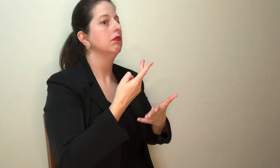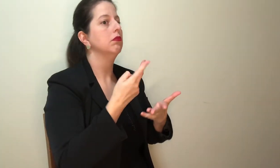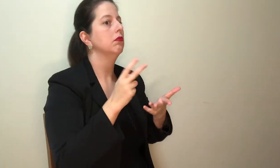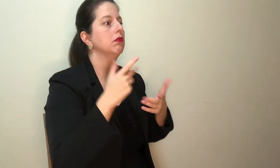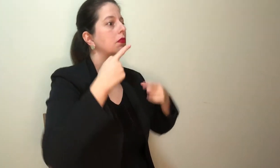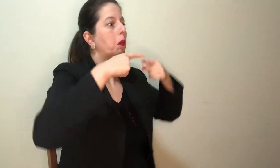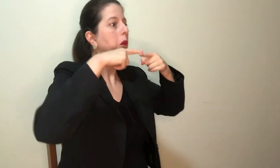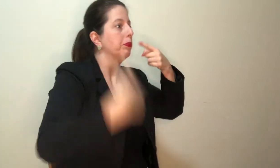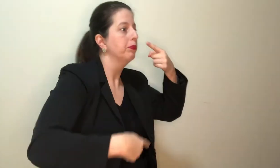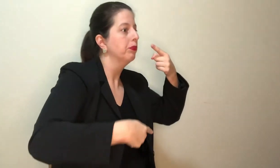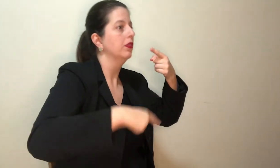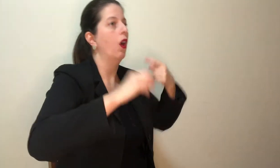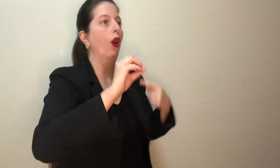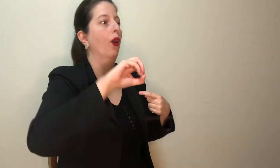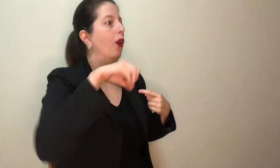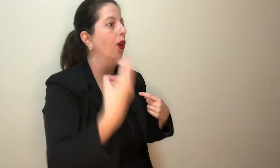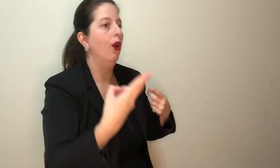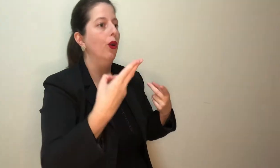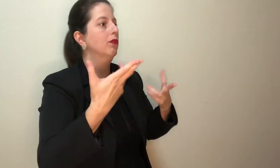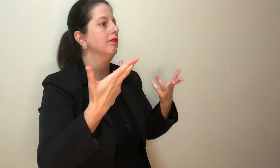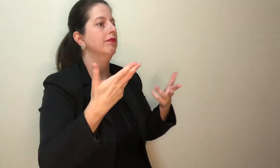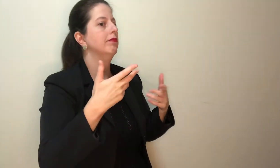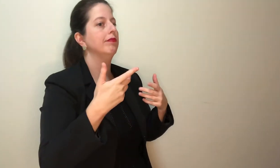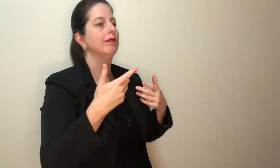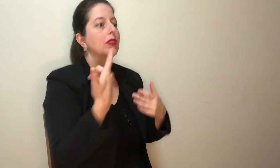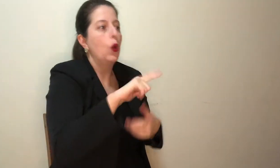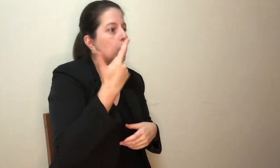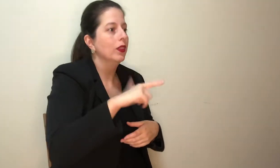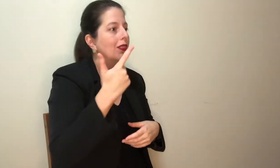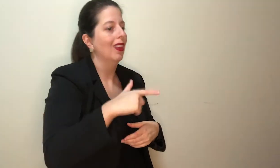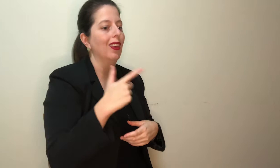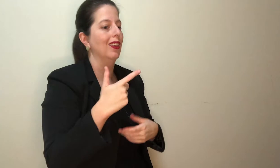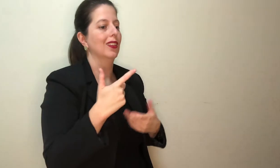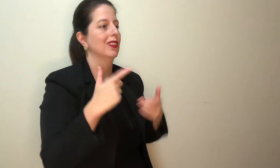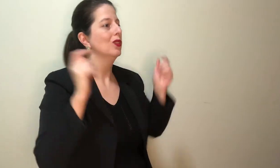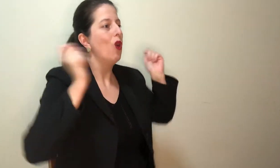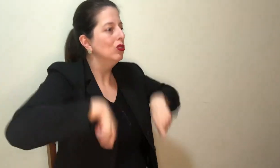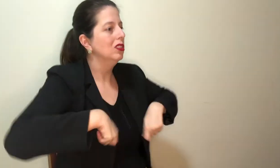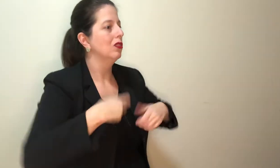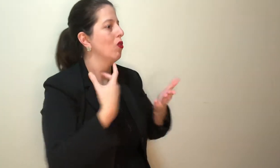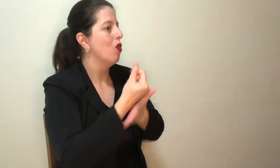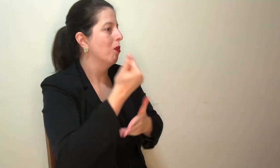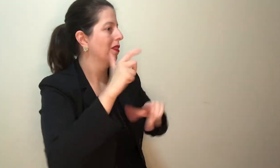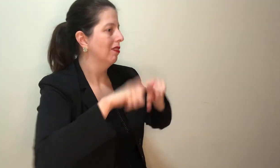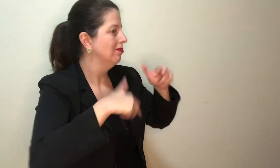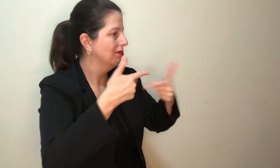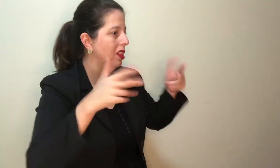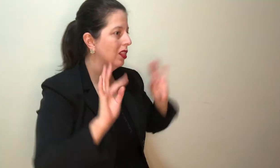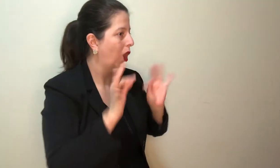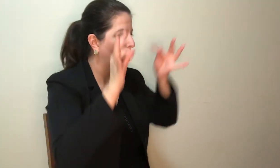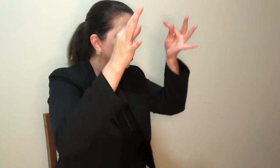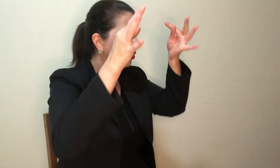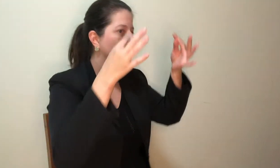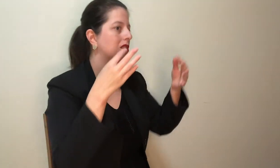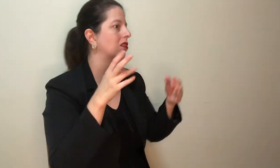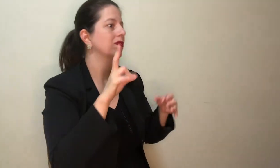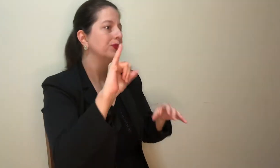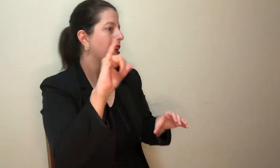da internet, ou a gente não tem possibilidade de uso dessa tecnologia, a gente vai ficar sem se comunicar. Então,